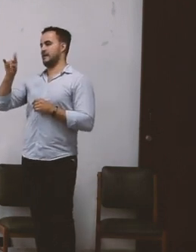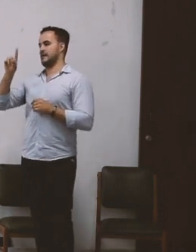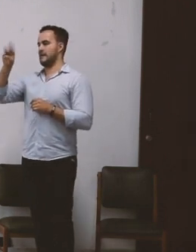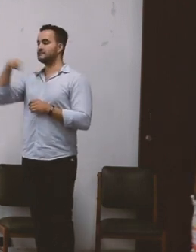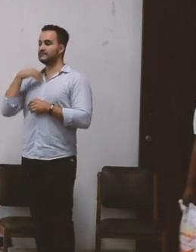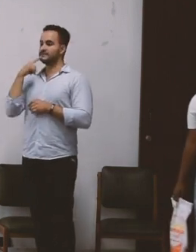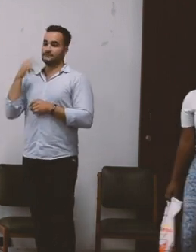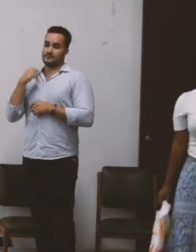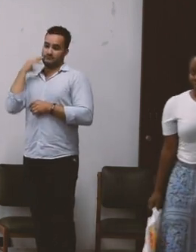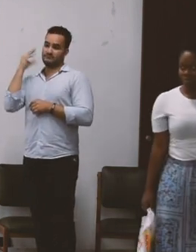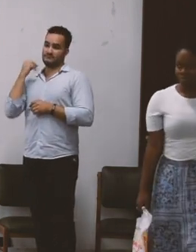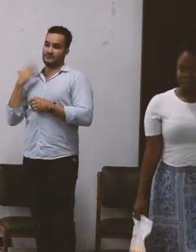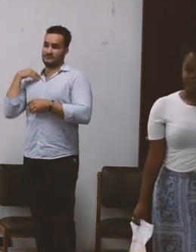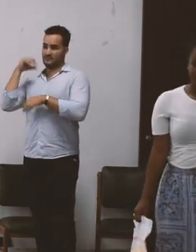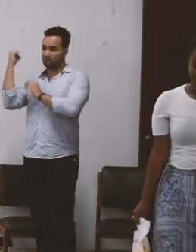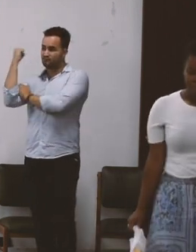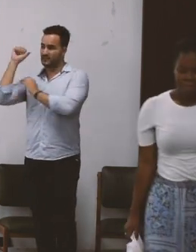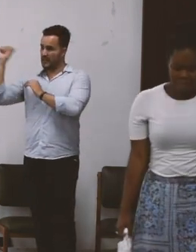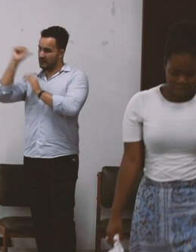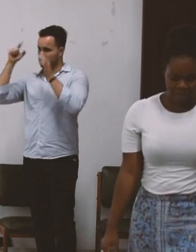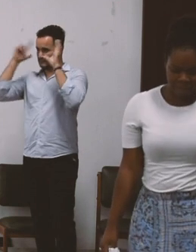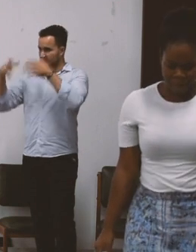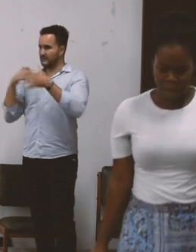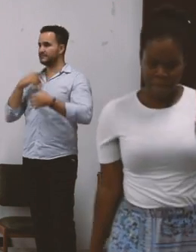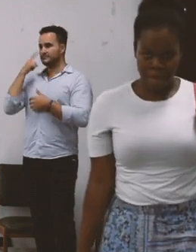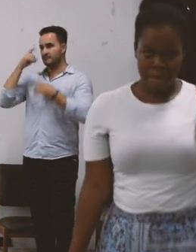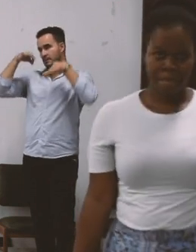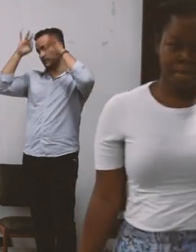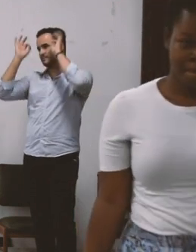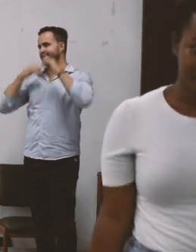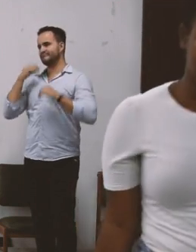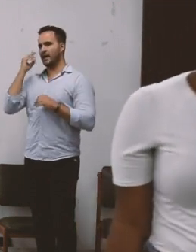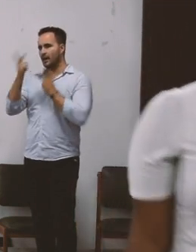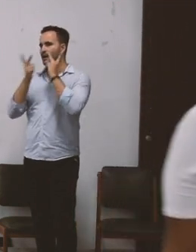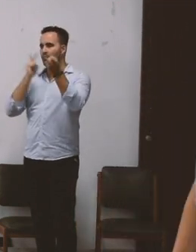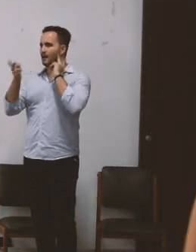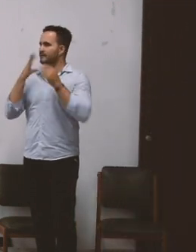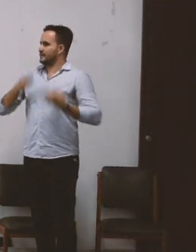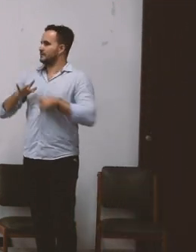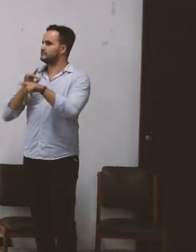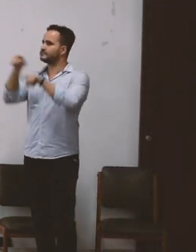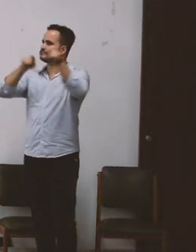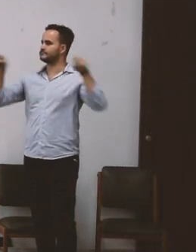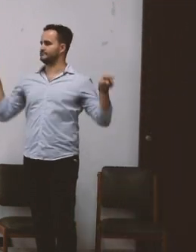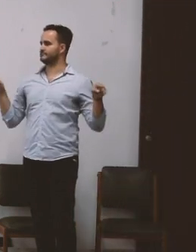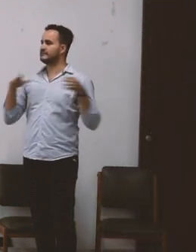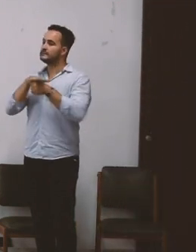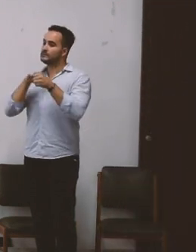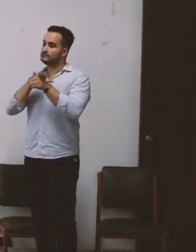como feminista le ha enseñado mucho acerca de esos ojos en blanco. Pienso sobre todo en esas cuestiones que tienen que ver con la